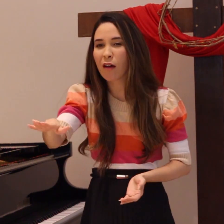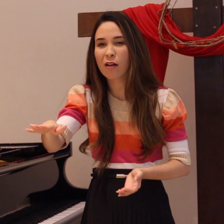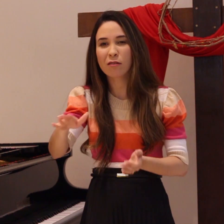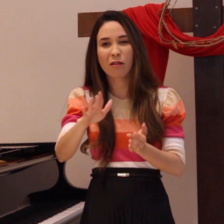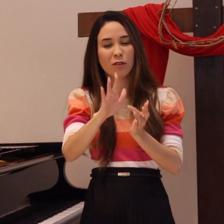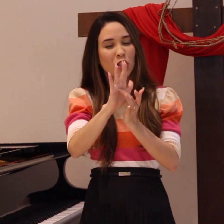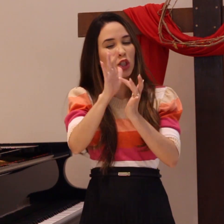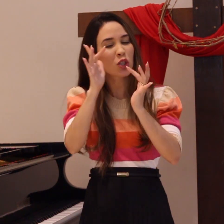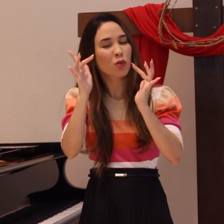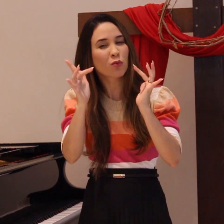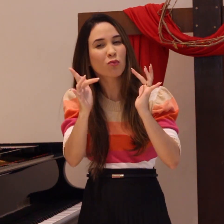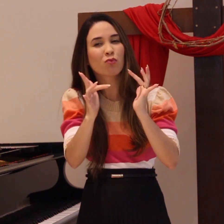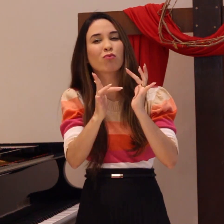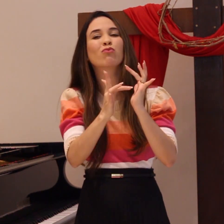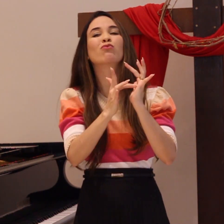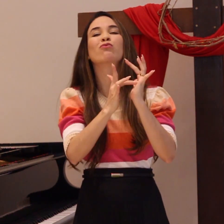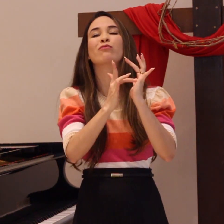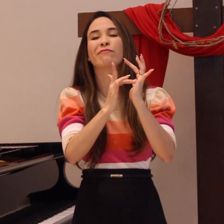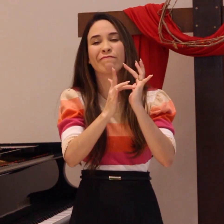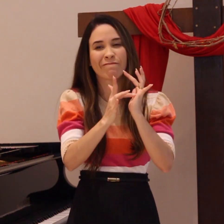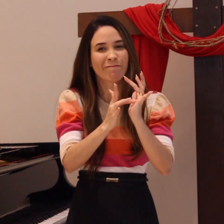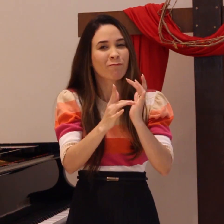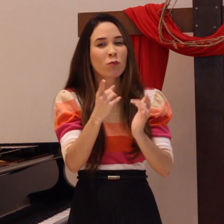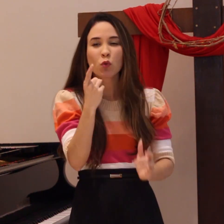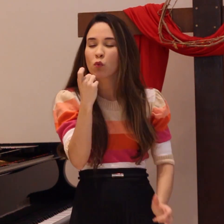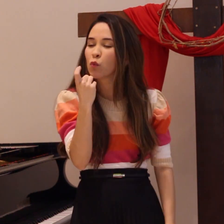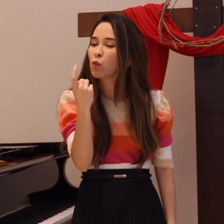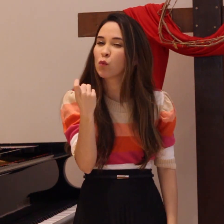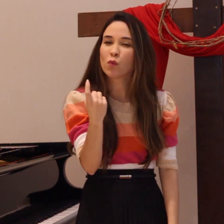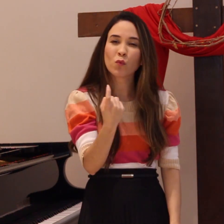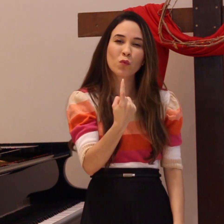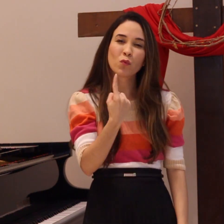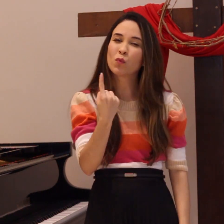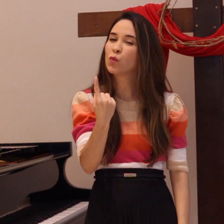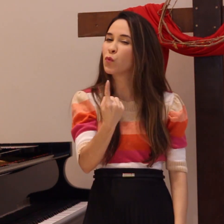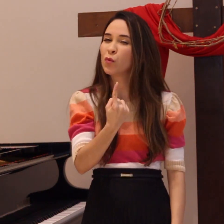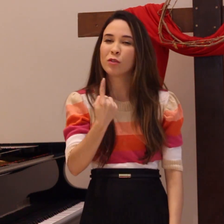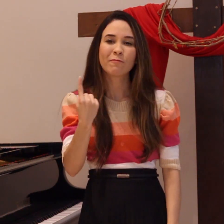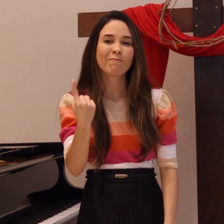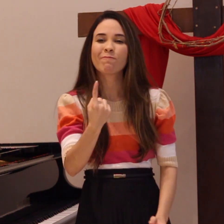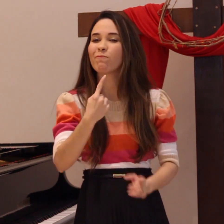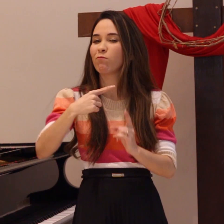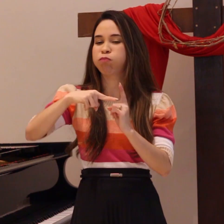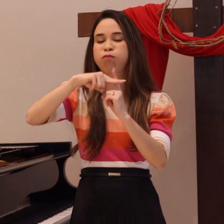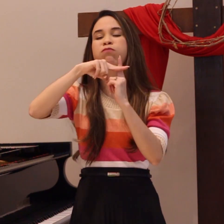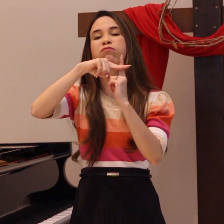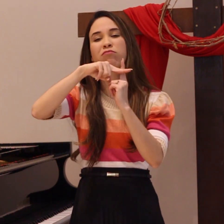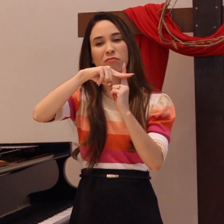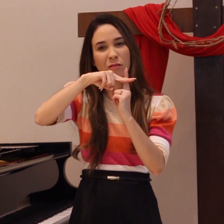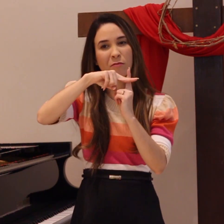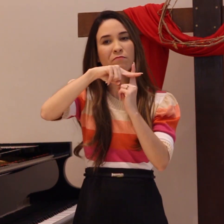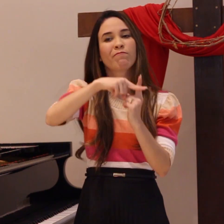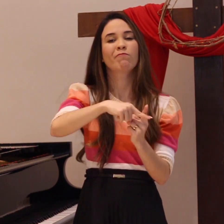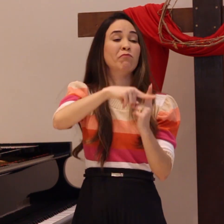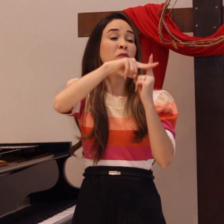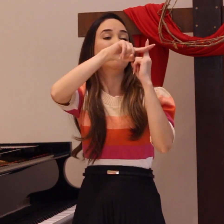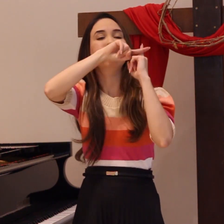ombros. Não somente uma cruz levou, mas também toda a culpa e